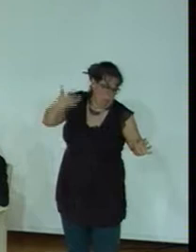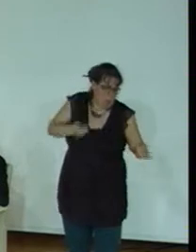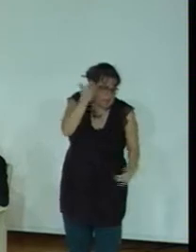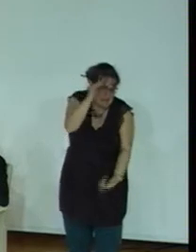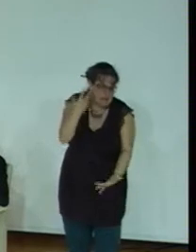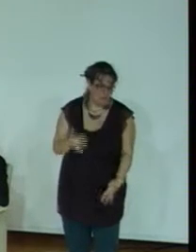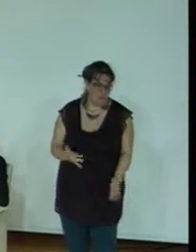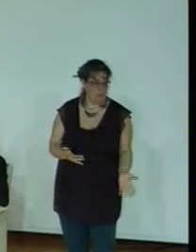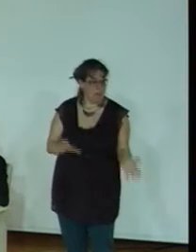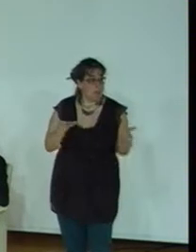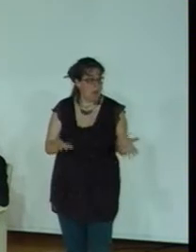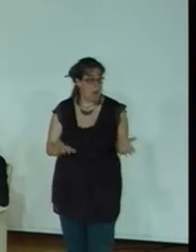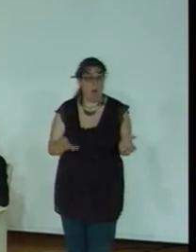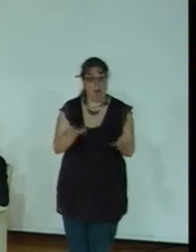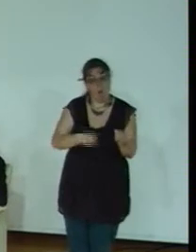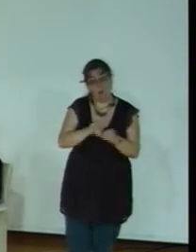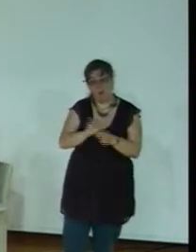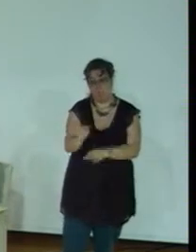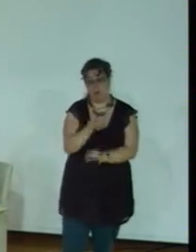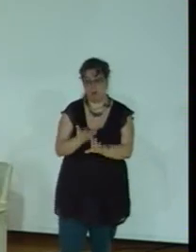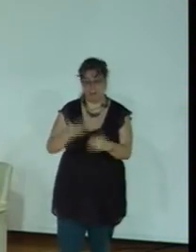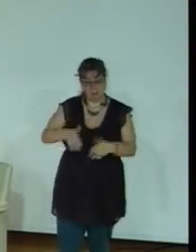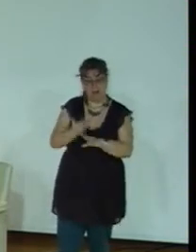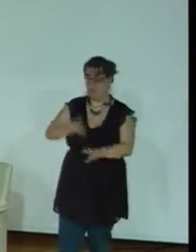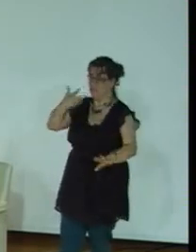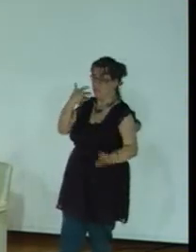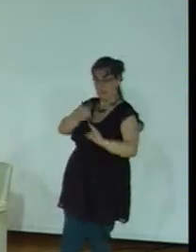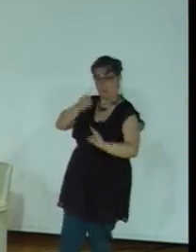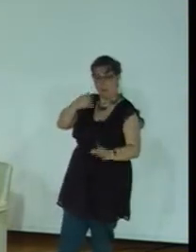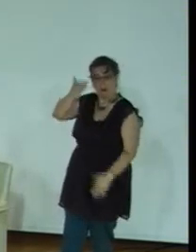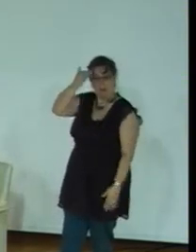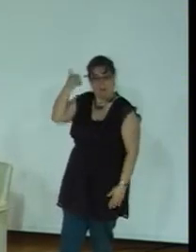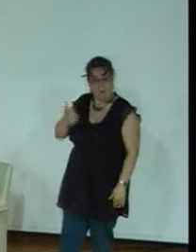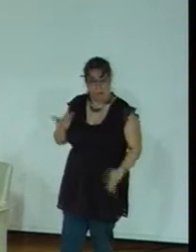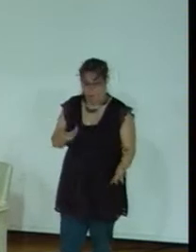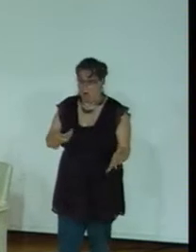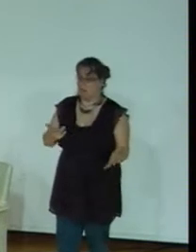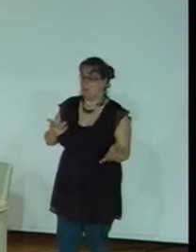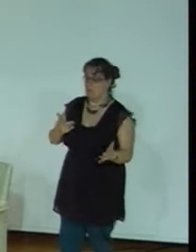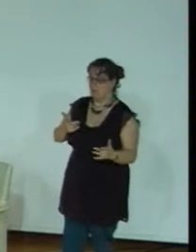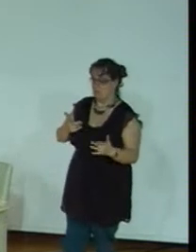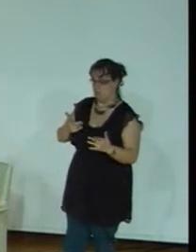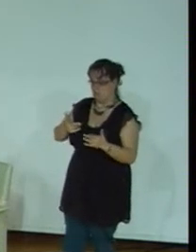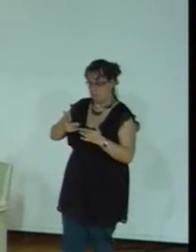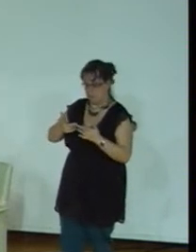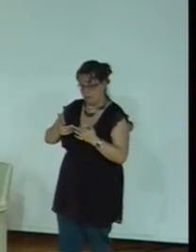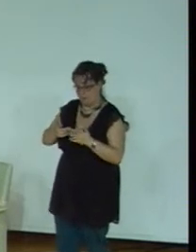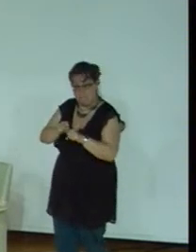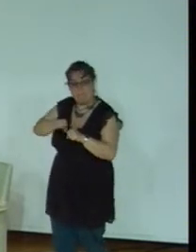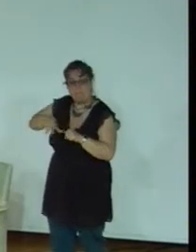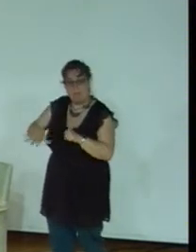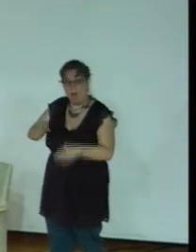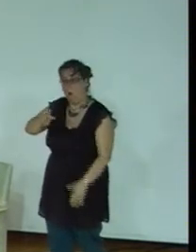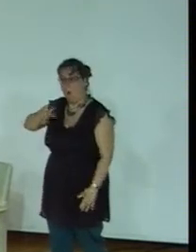qu'on laisse libre les médias du passé qui sont plus trop utilisés et que les médias qui sont réellement